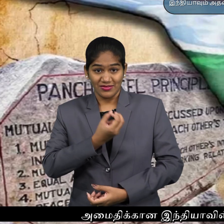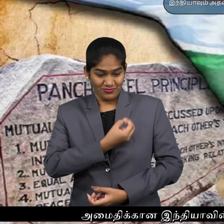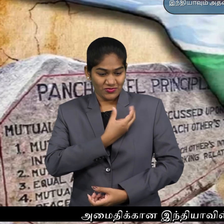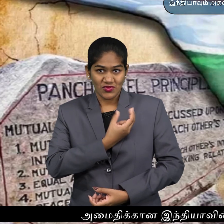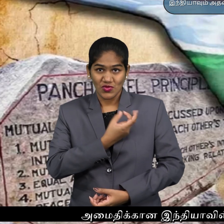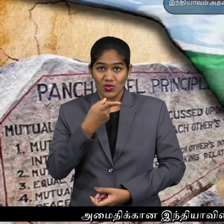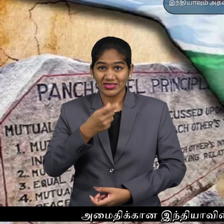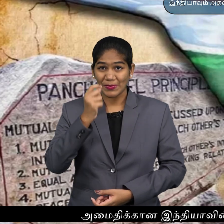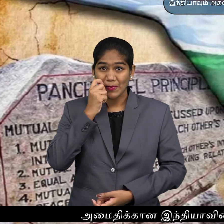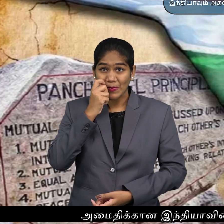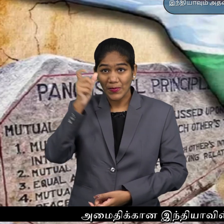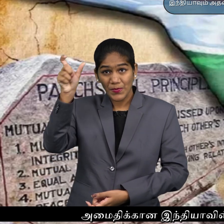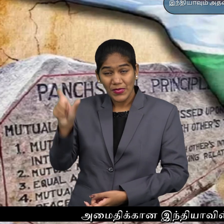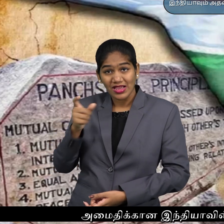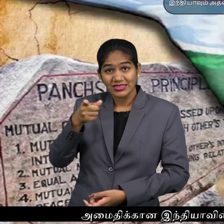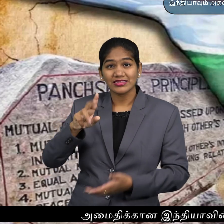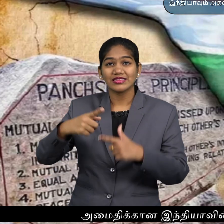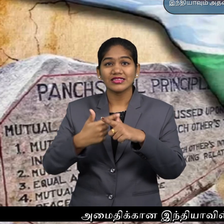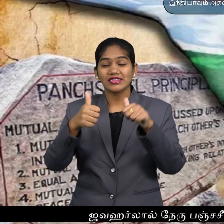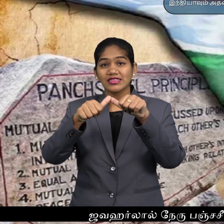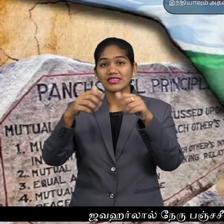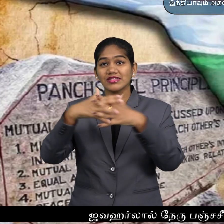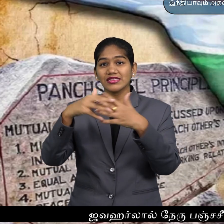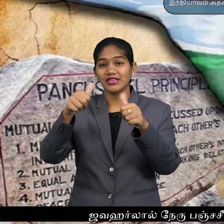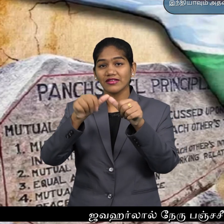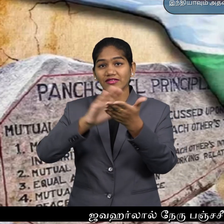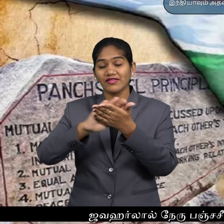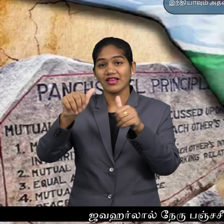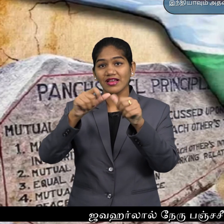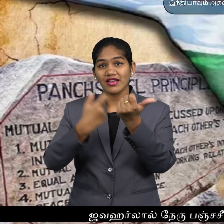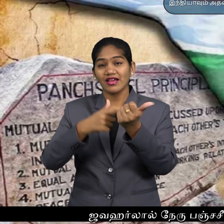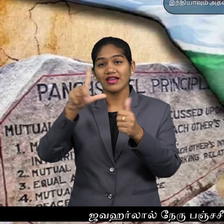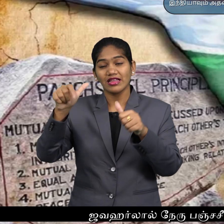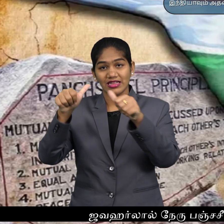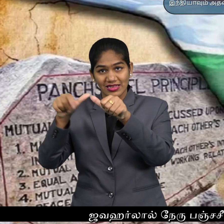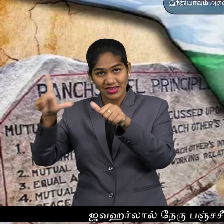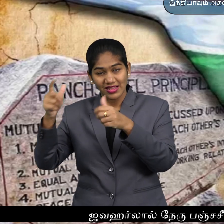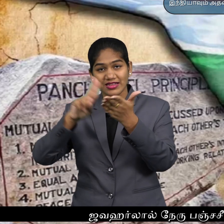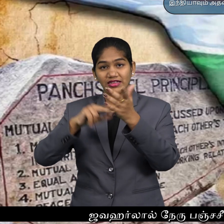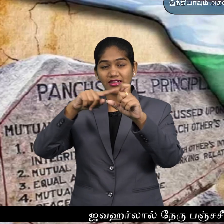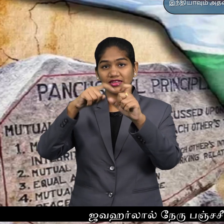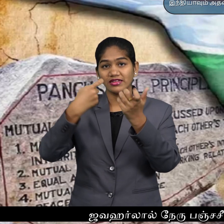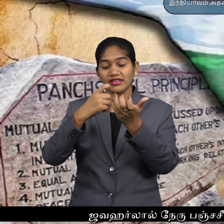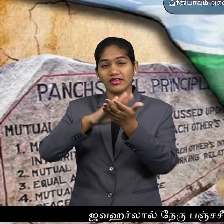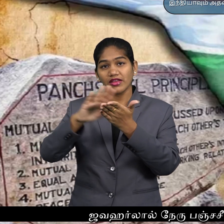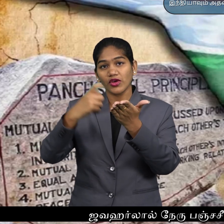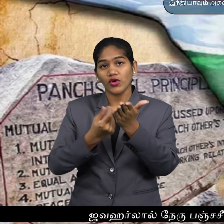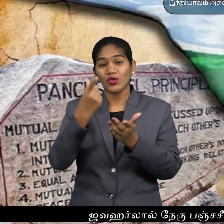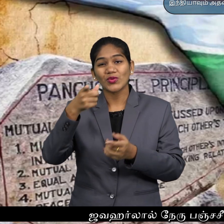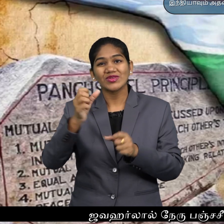அமைதிக்கான இந்தியாவின் உறுதிப்பாட்டை வலியுறுத்த ஜவஹர்லால் நேரு பஞ்சசீல் கொள்கையை வகுத்தார்.